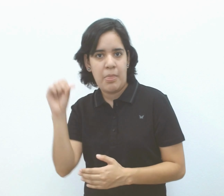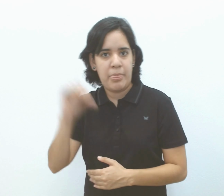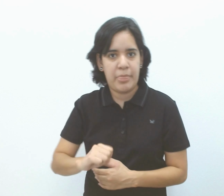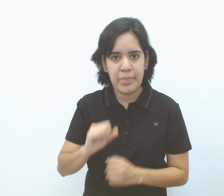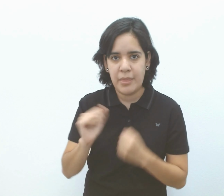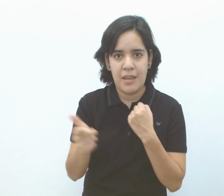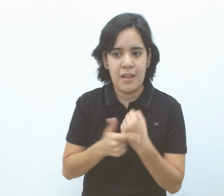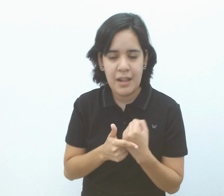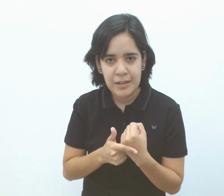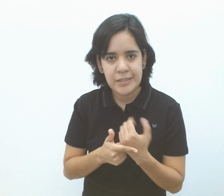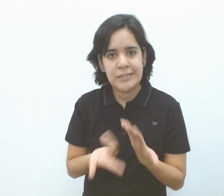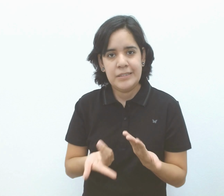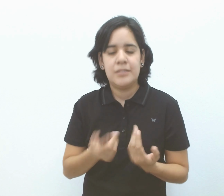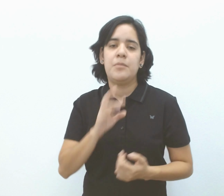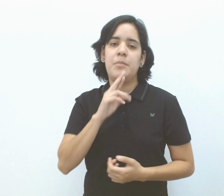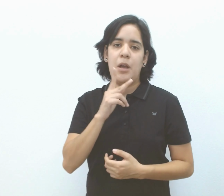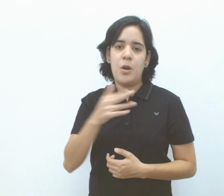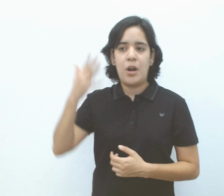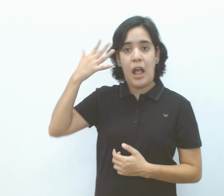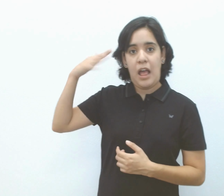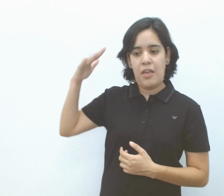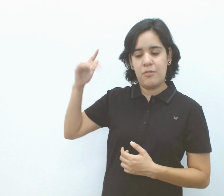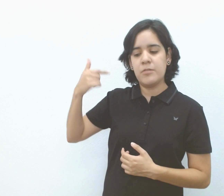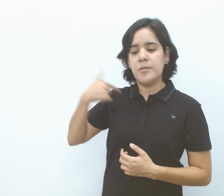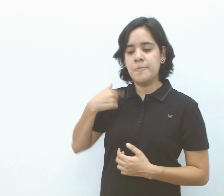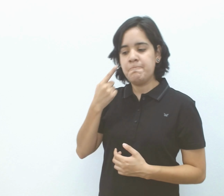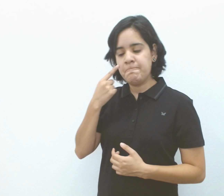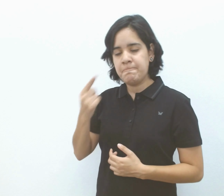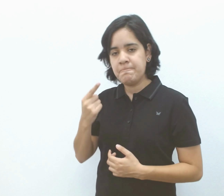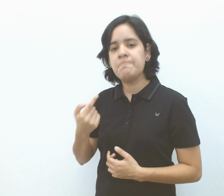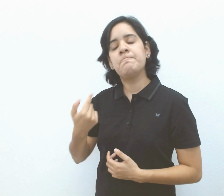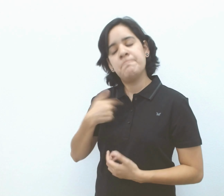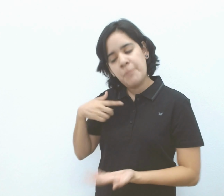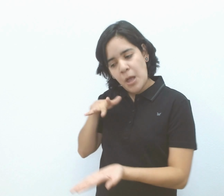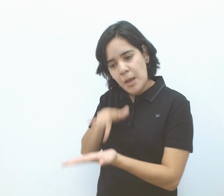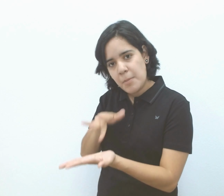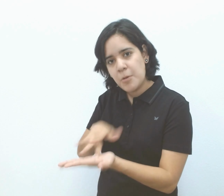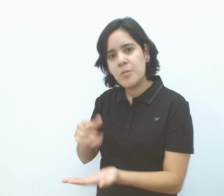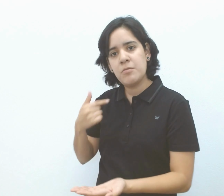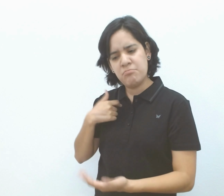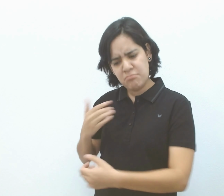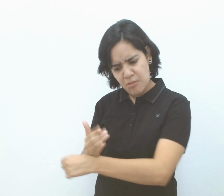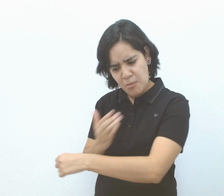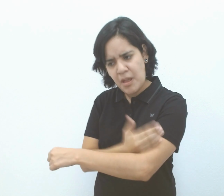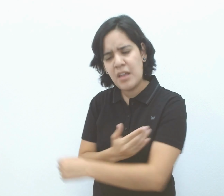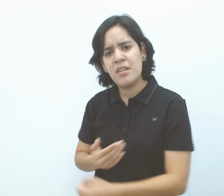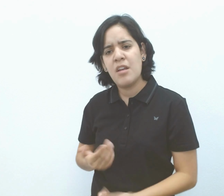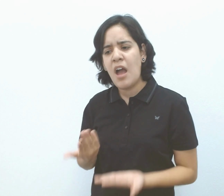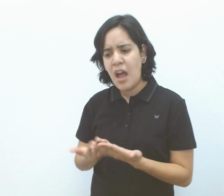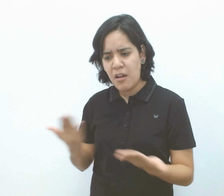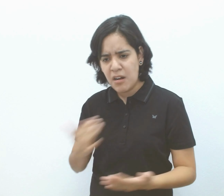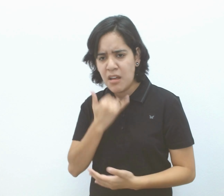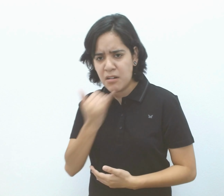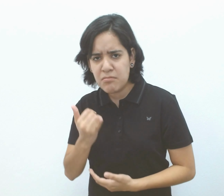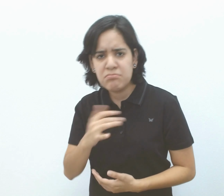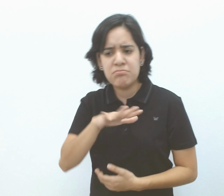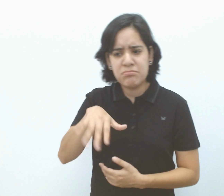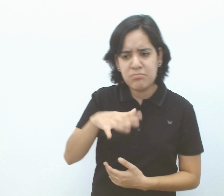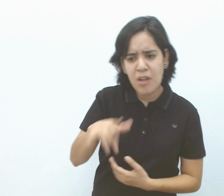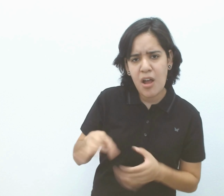donde le hacemos saber al niño, te escucho, te creo y te acompaño, para que entonces esa creencia nos permita acompañarlos a